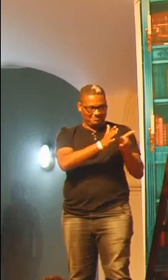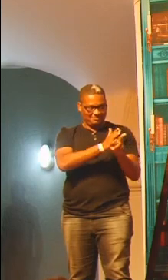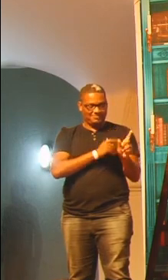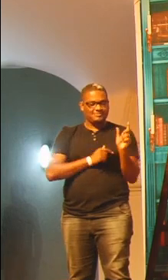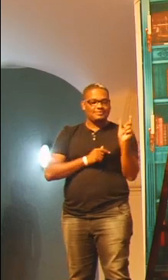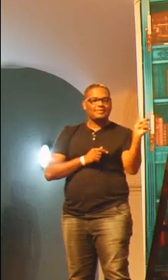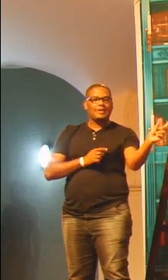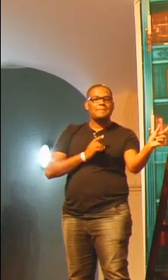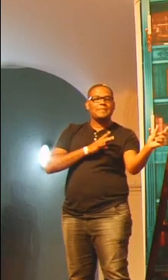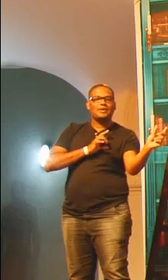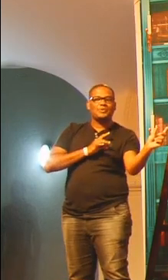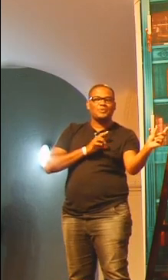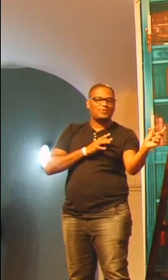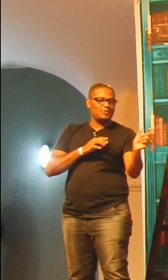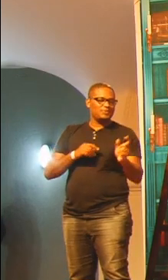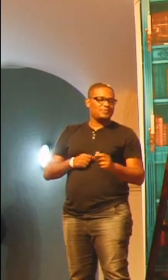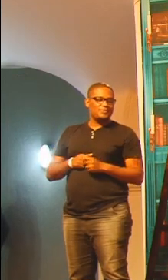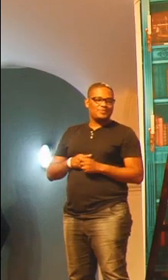Medo.